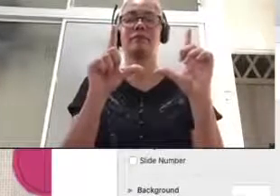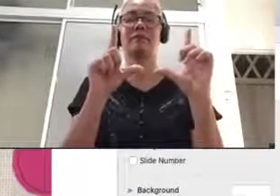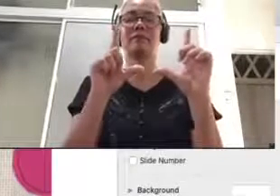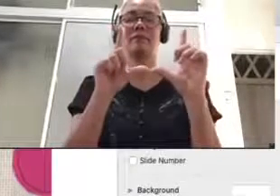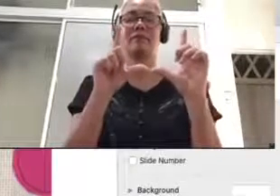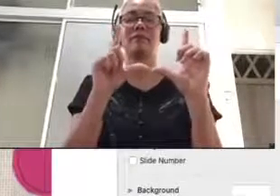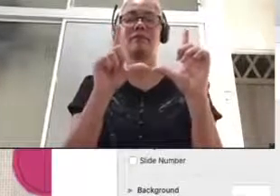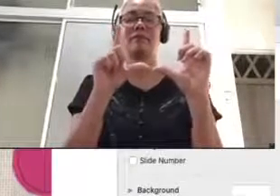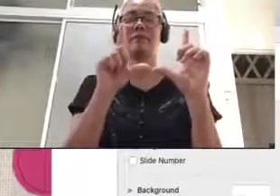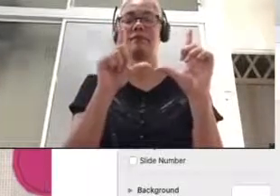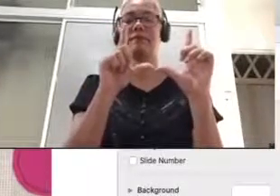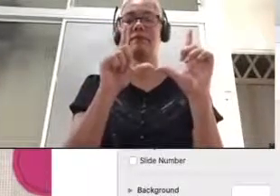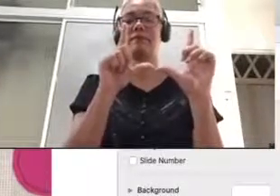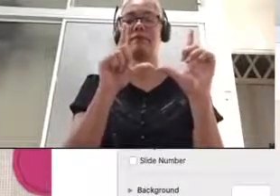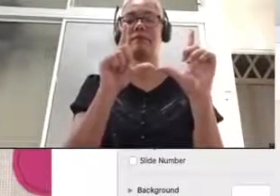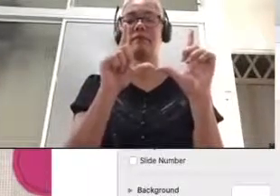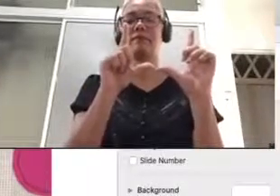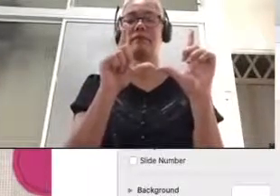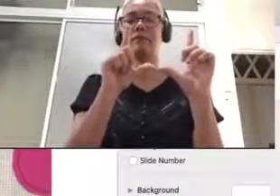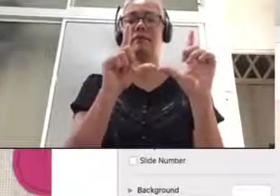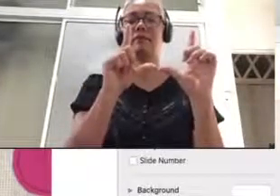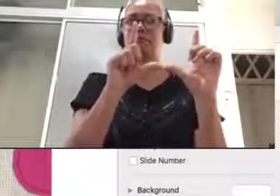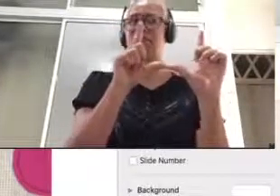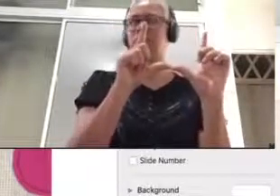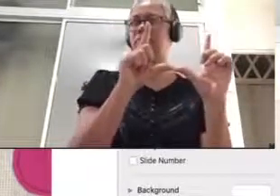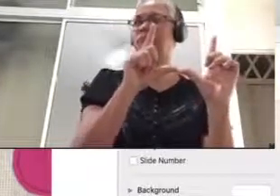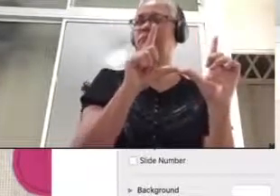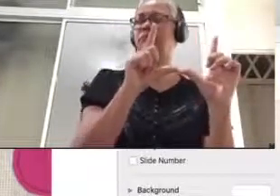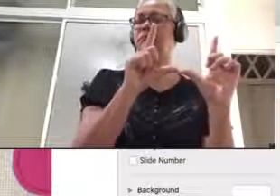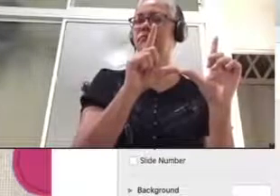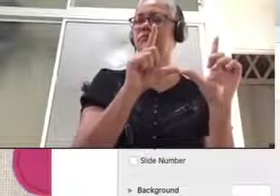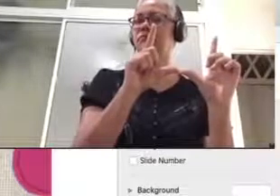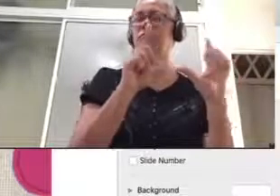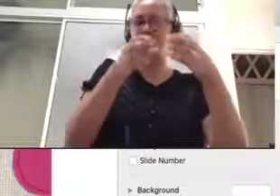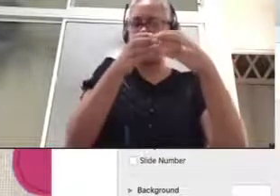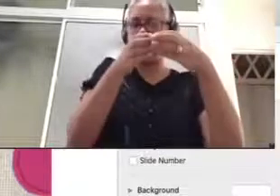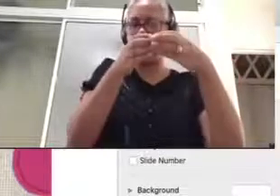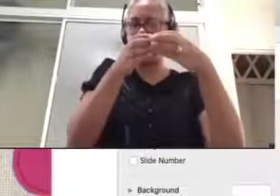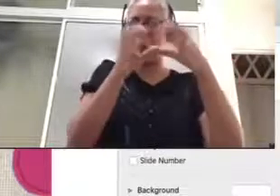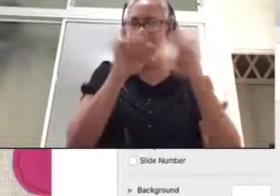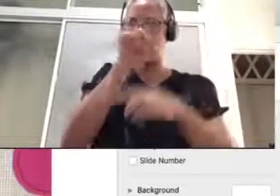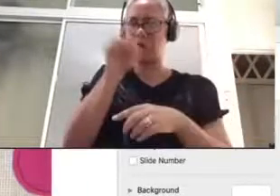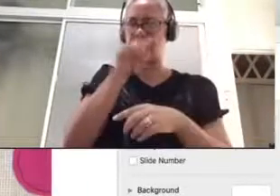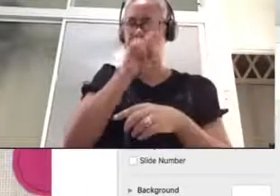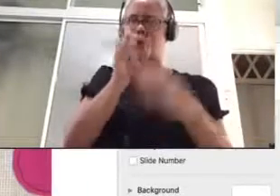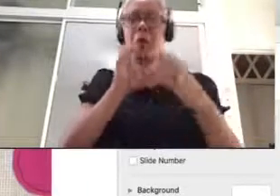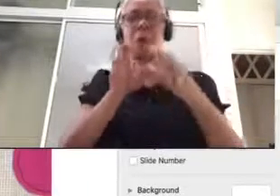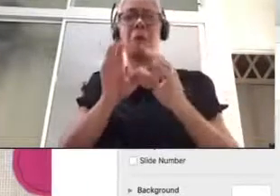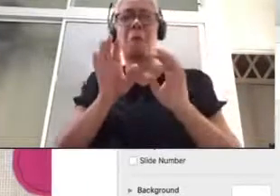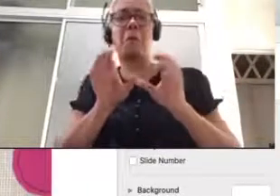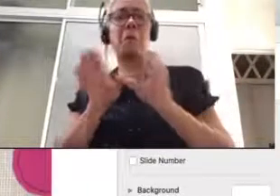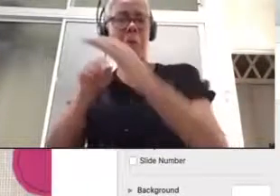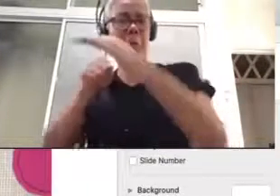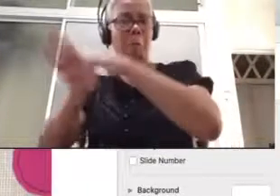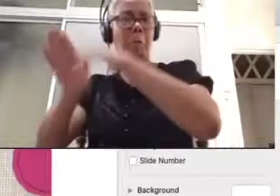pero Cuadrito no puede entrar. Ustedes miren bien la ilustración. Llegó la hora de entrar